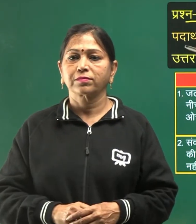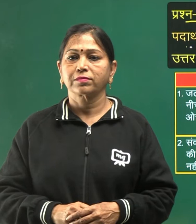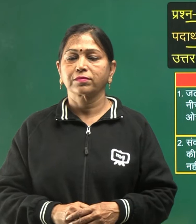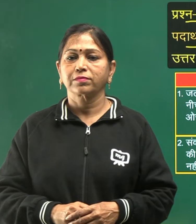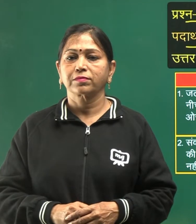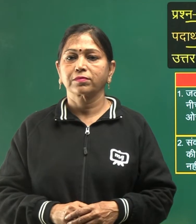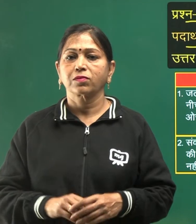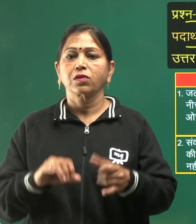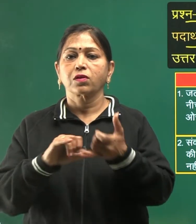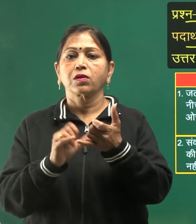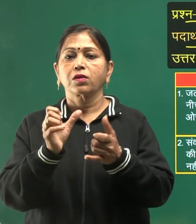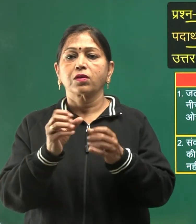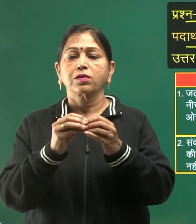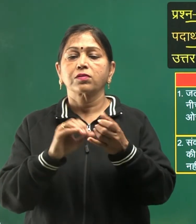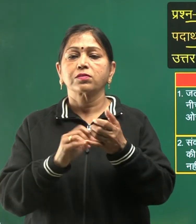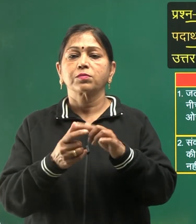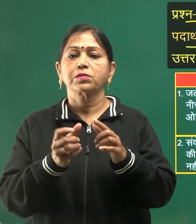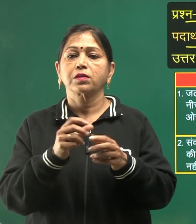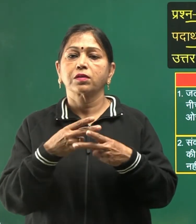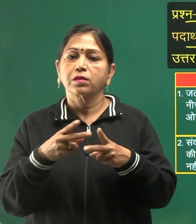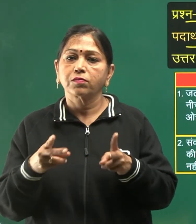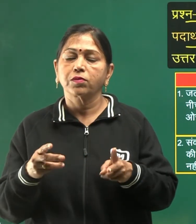पदार्थों के वहन में